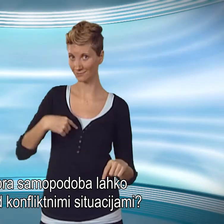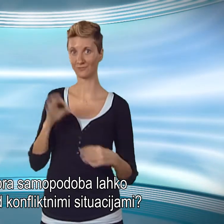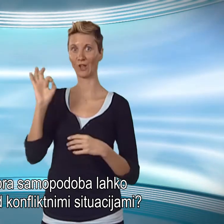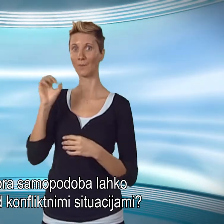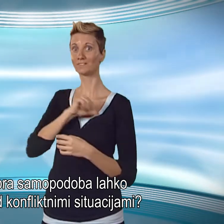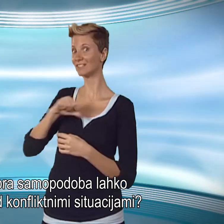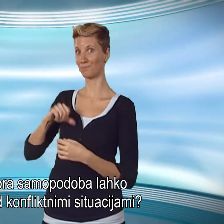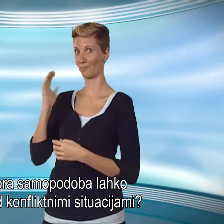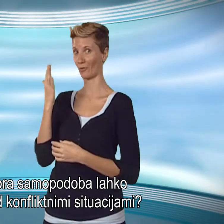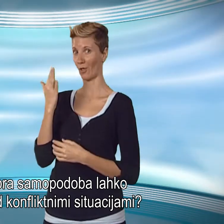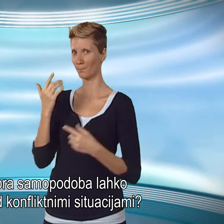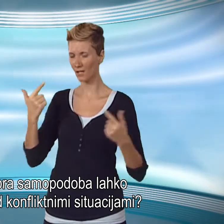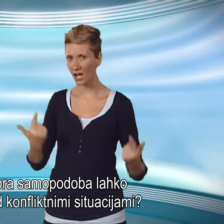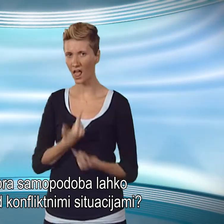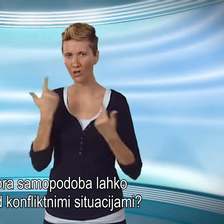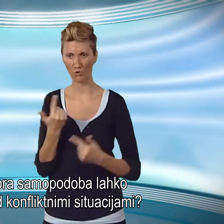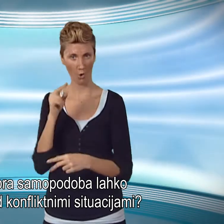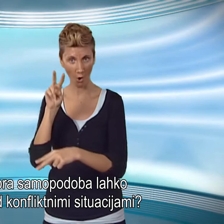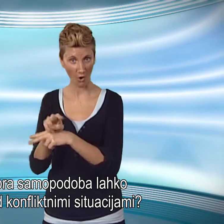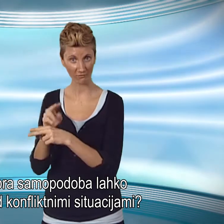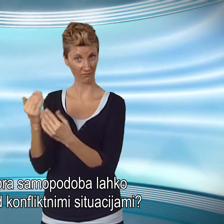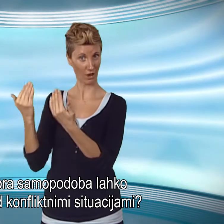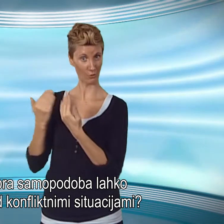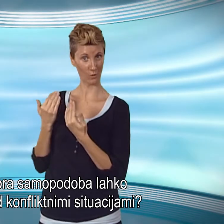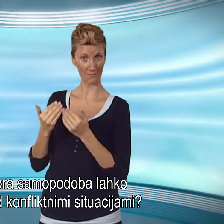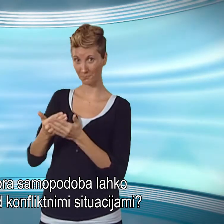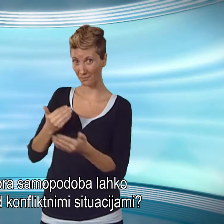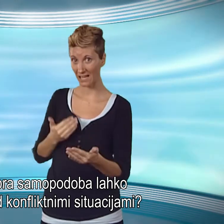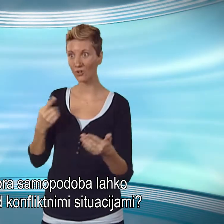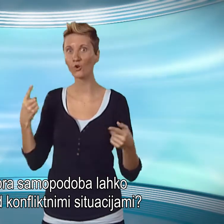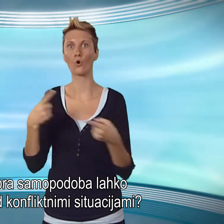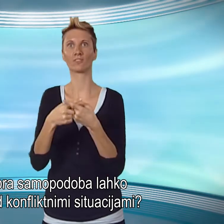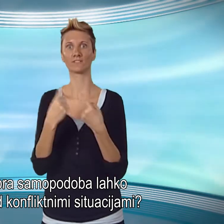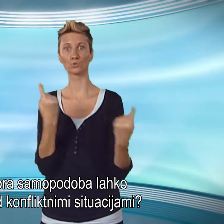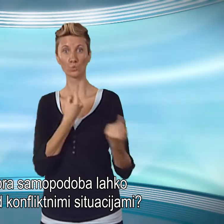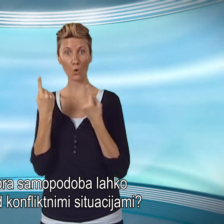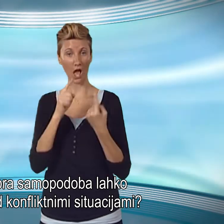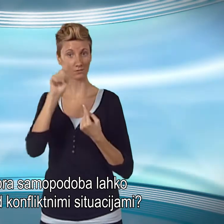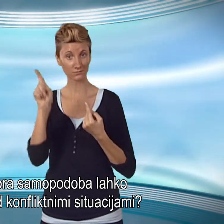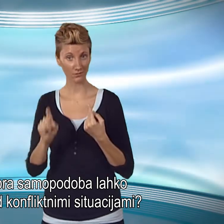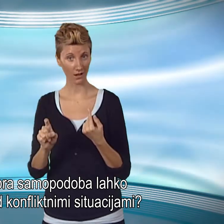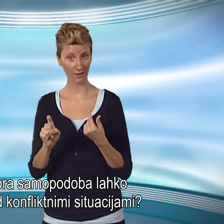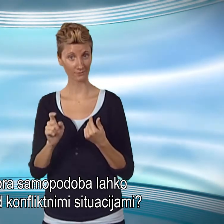Ali nas dobra samopodoba lahko obvaruje pred konfliktnimi situacijami?